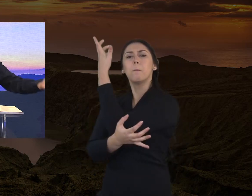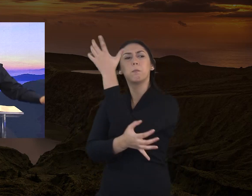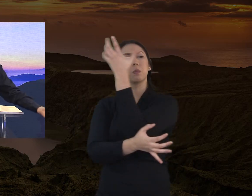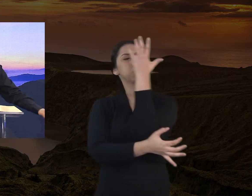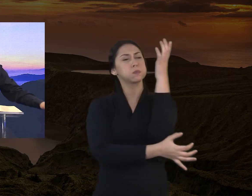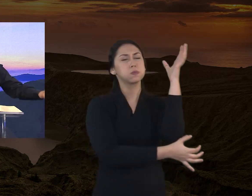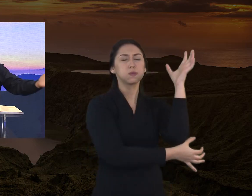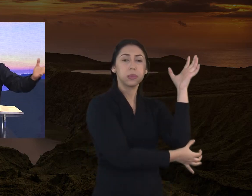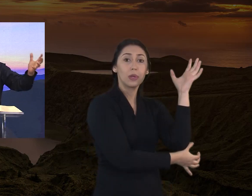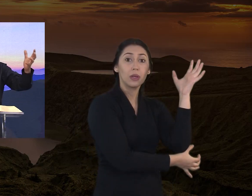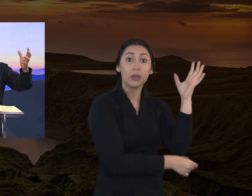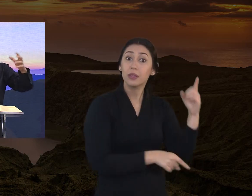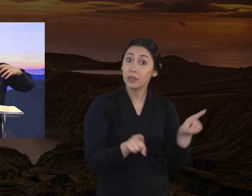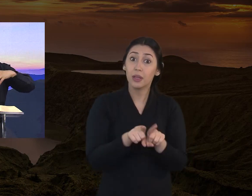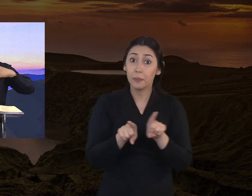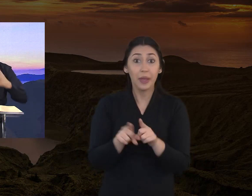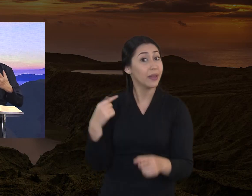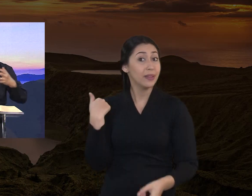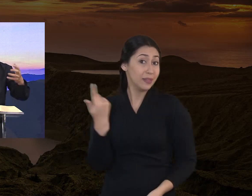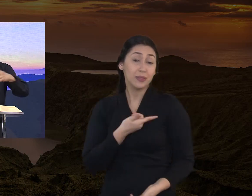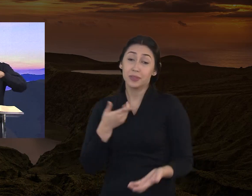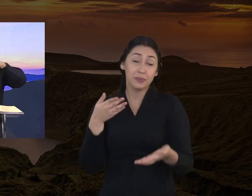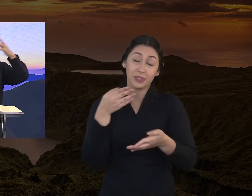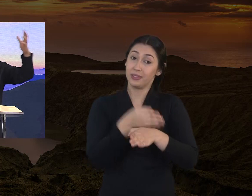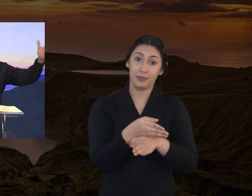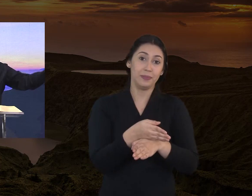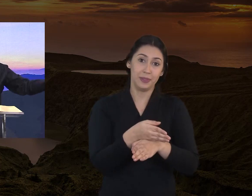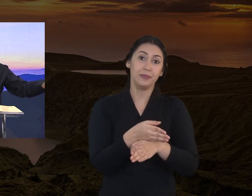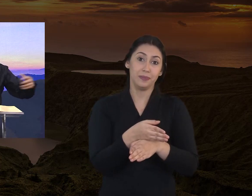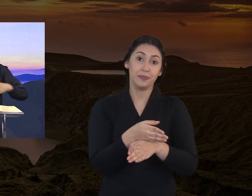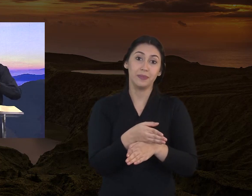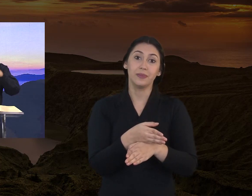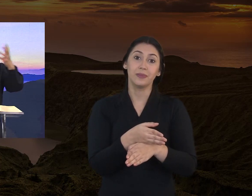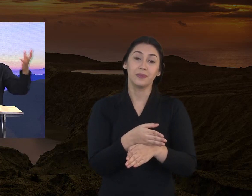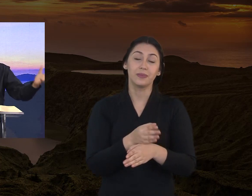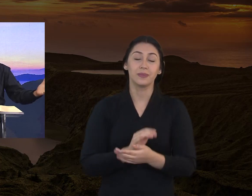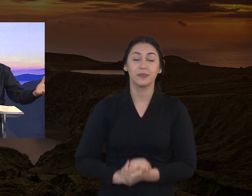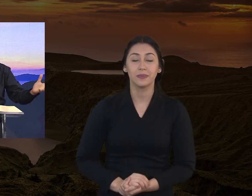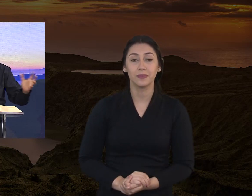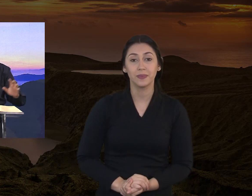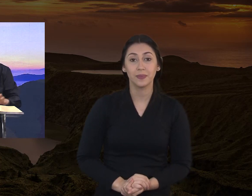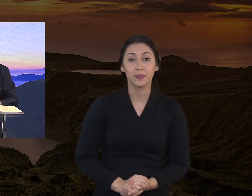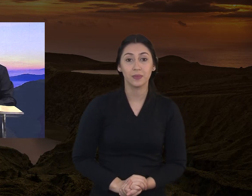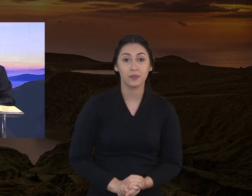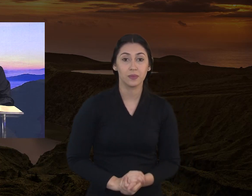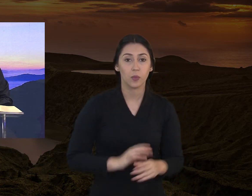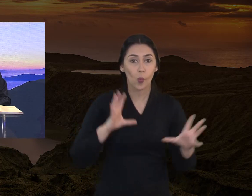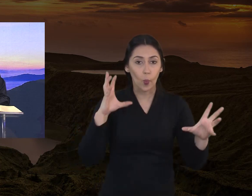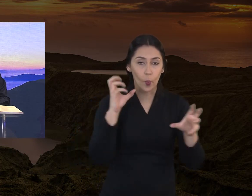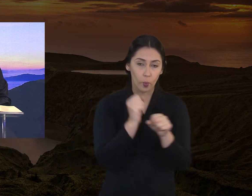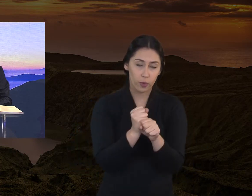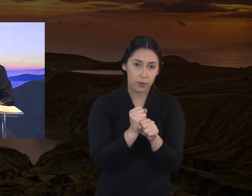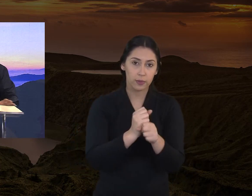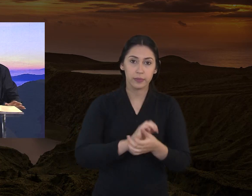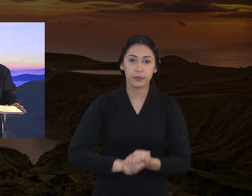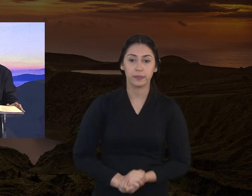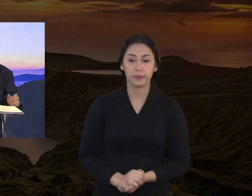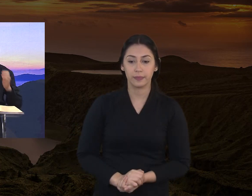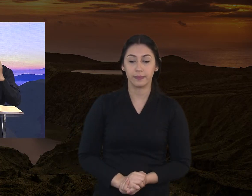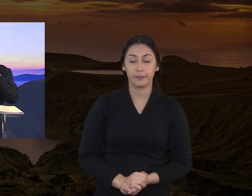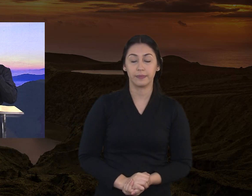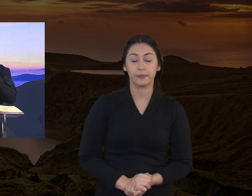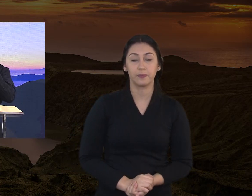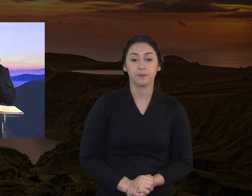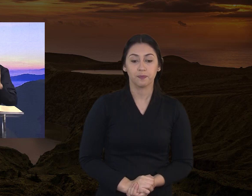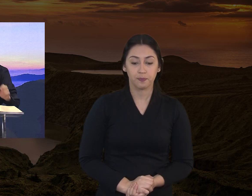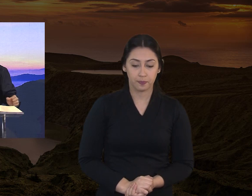sentido positivo, nós fazemos parte desse um todo. Deus criou nesse todo, né? Esse todo.